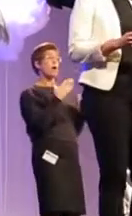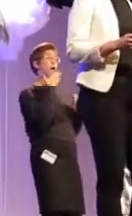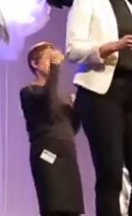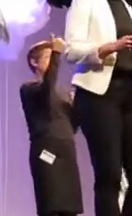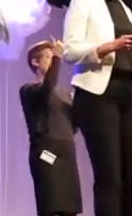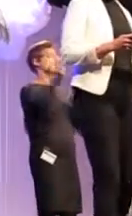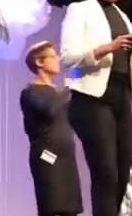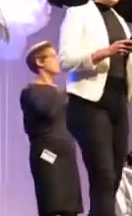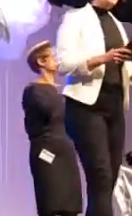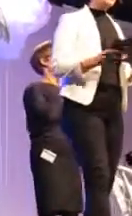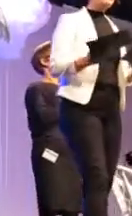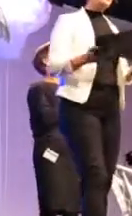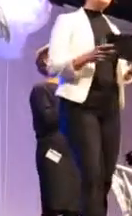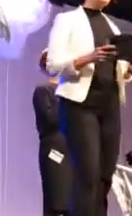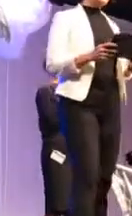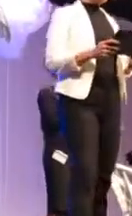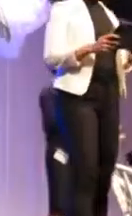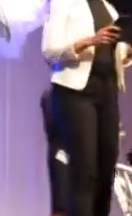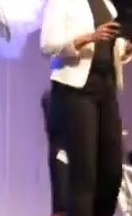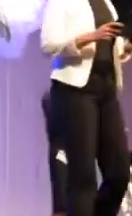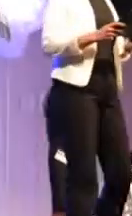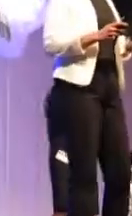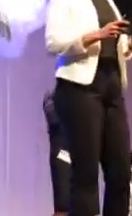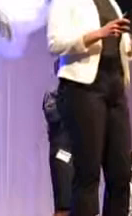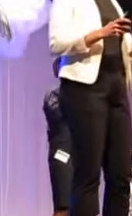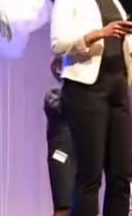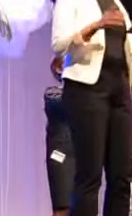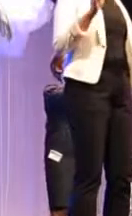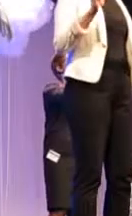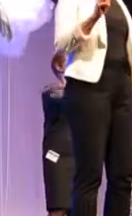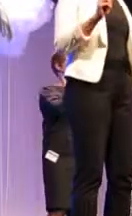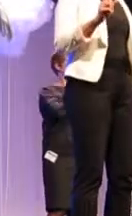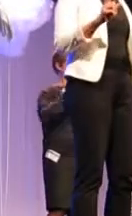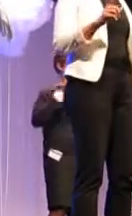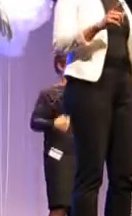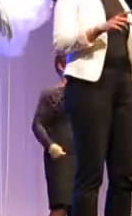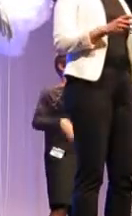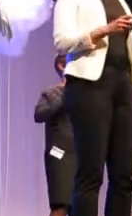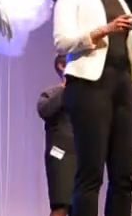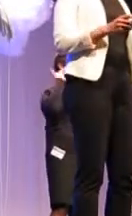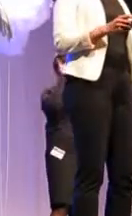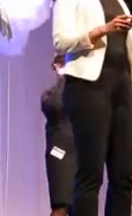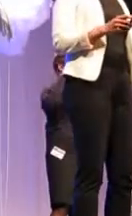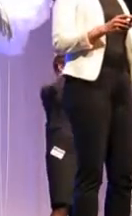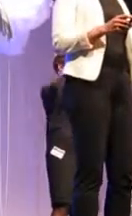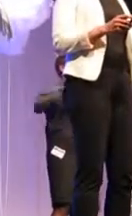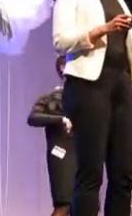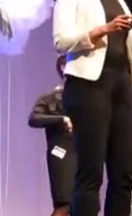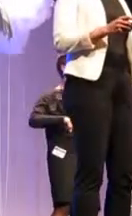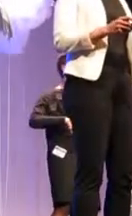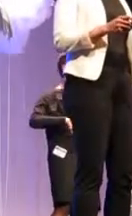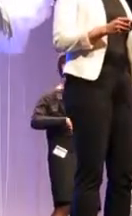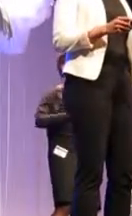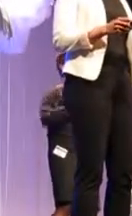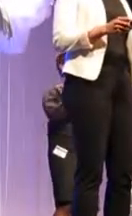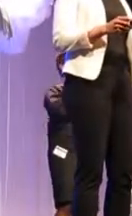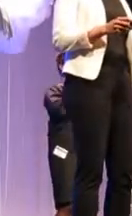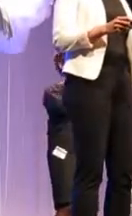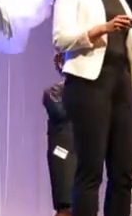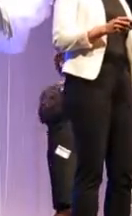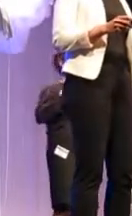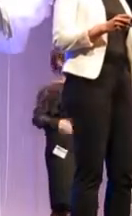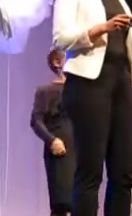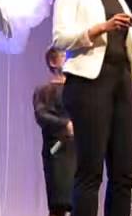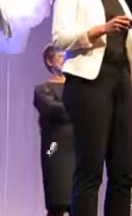förutsättningar. En klimatforskare från Kina som är ett av världens största utsläppsländer har sagt att Kina kommer inte göra